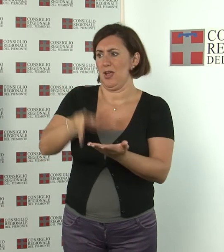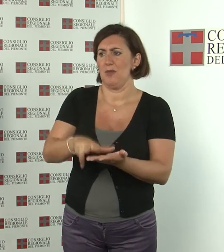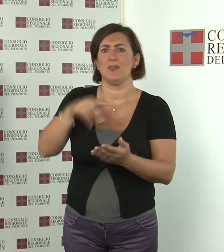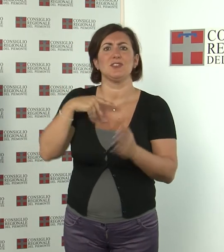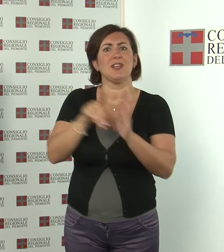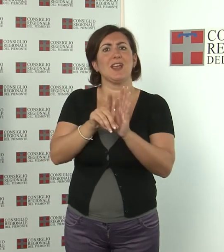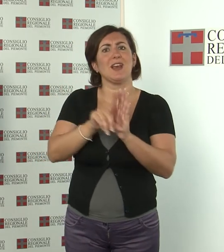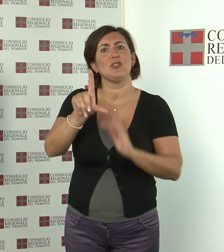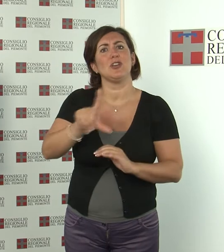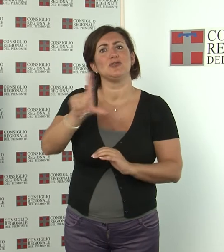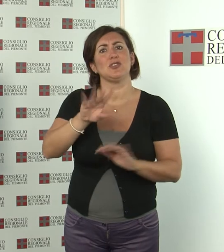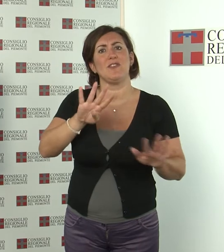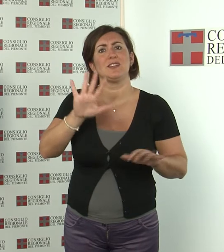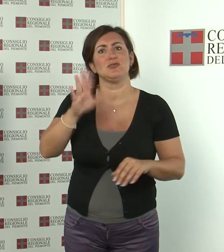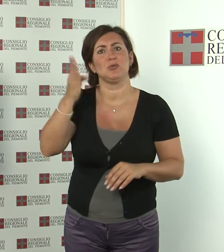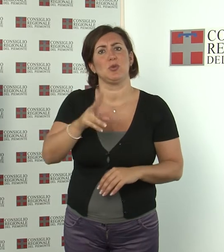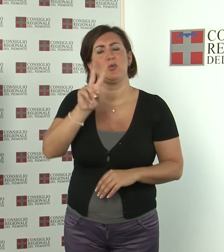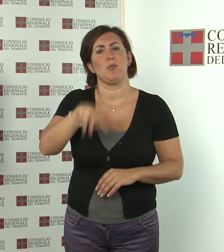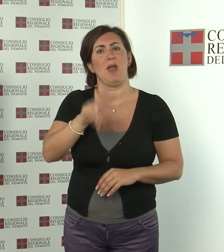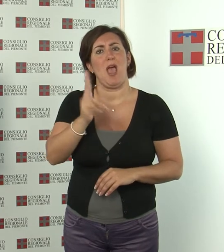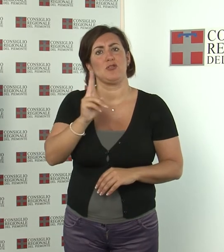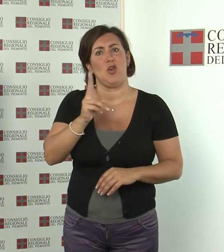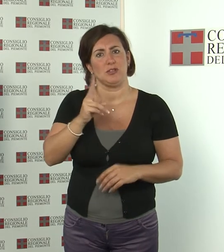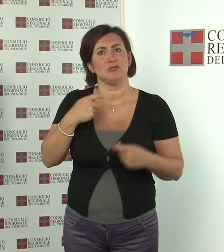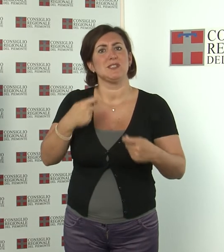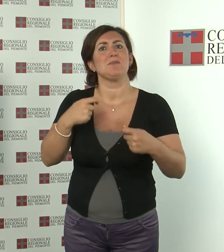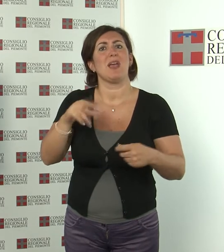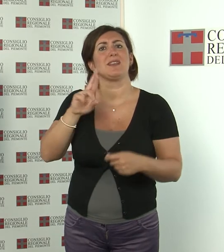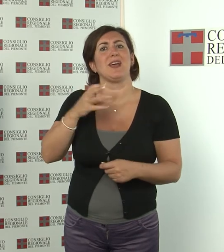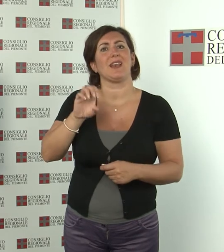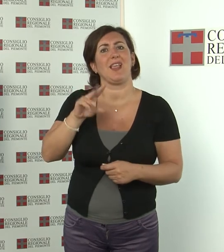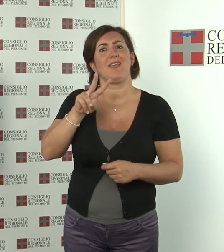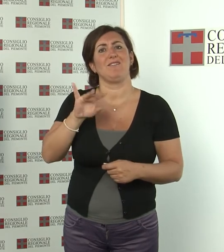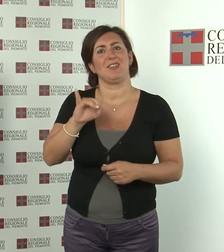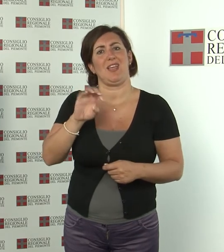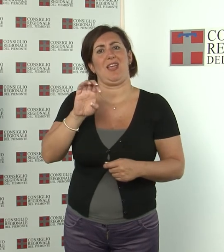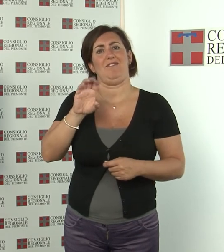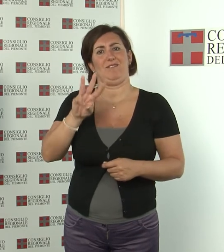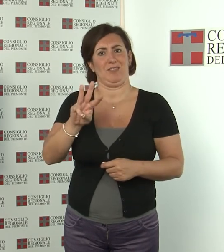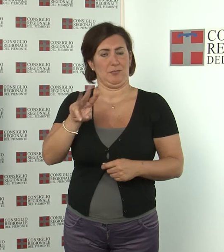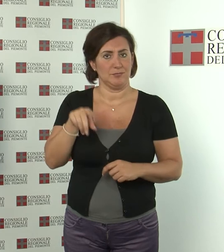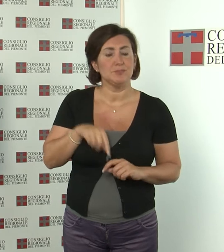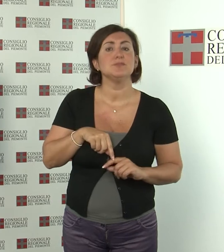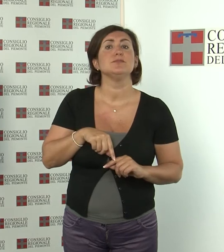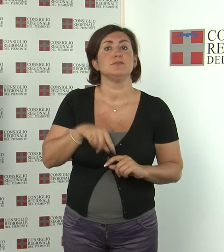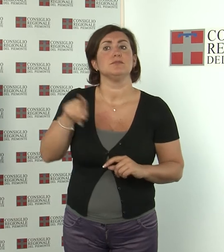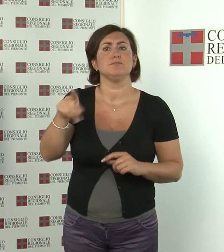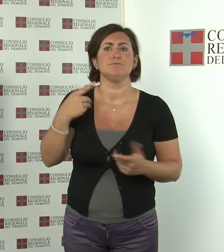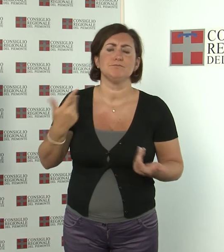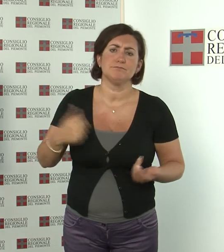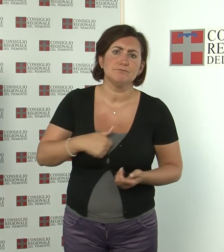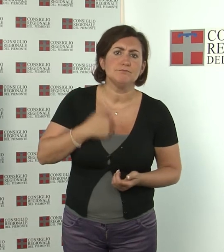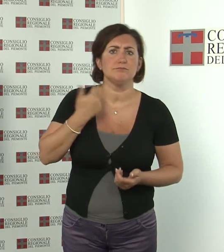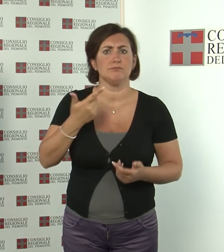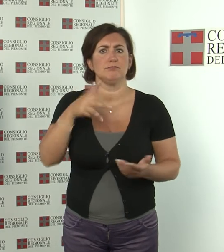95 2012 sulla spending review durante il dibattito è stato espresso rammarico per la scelta della decretazione d'urgenza che